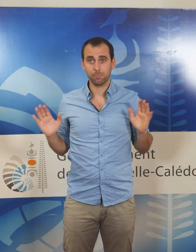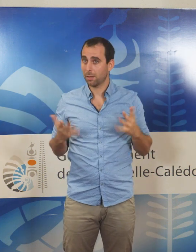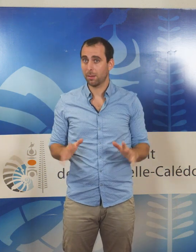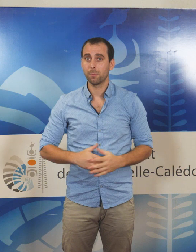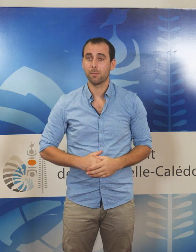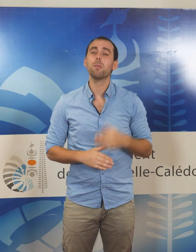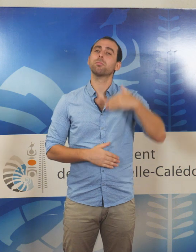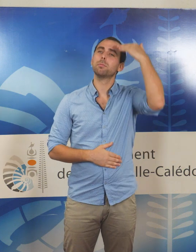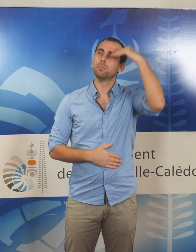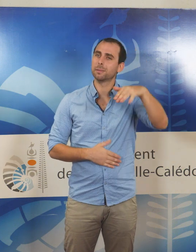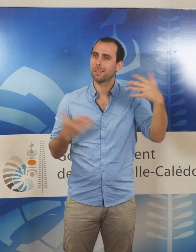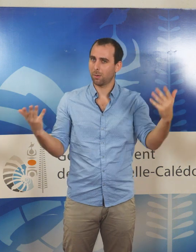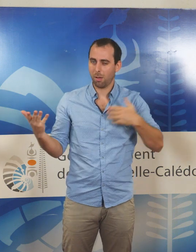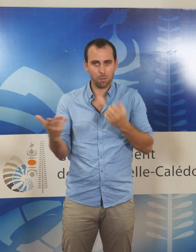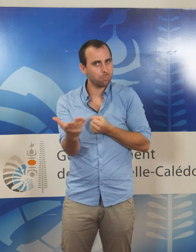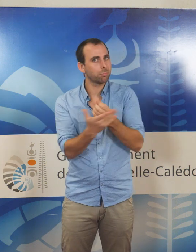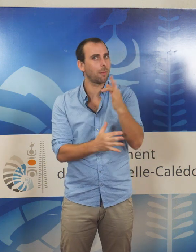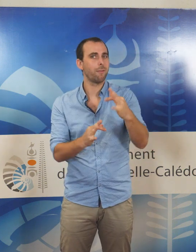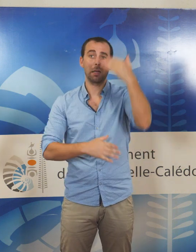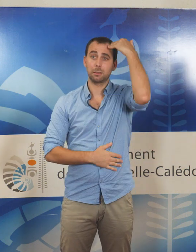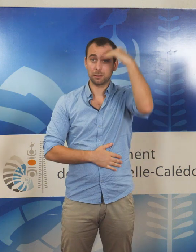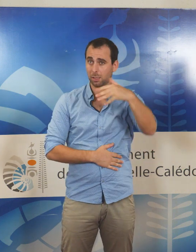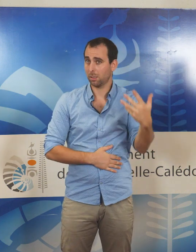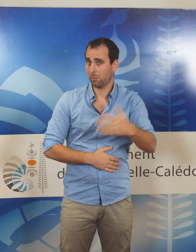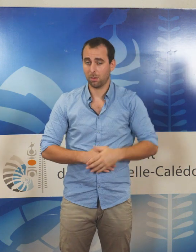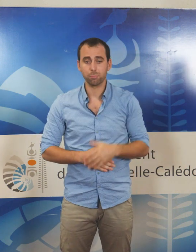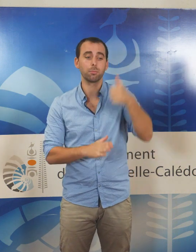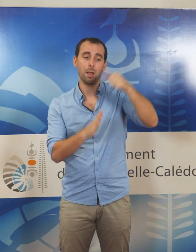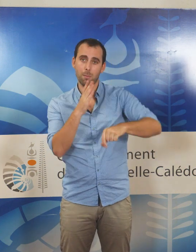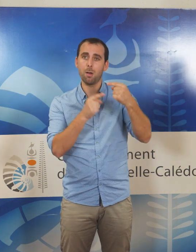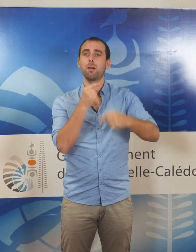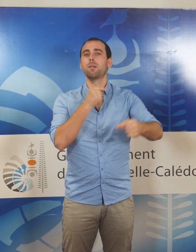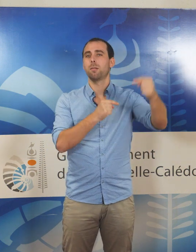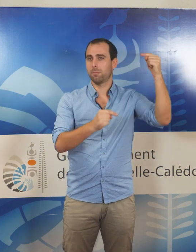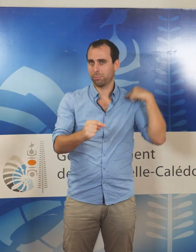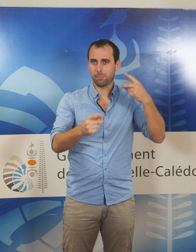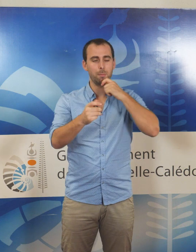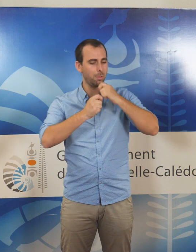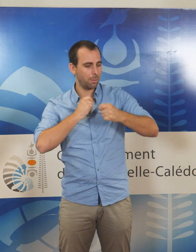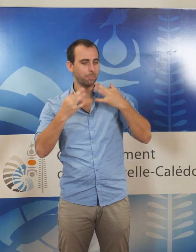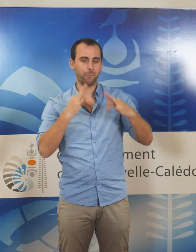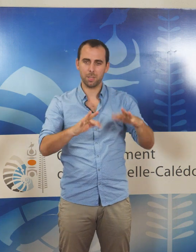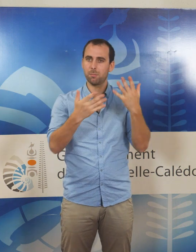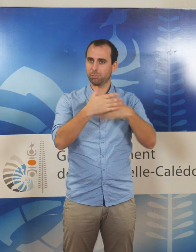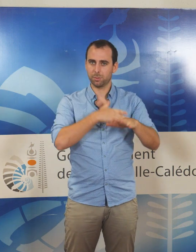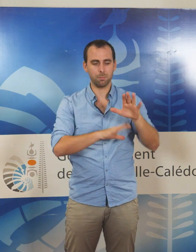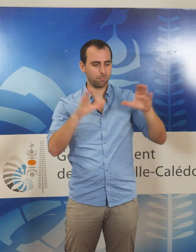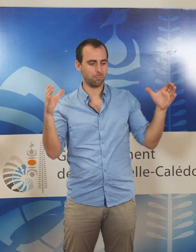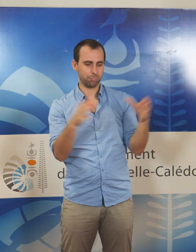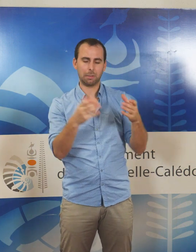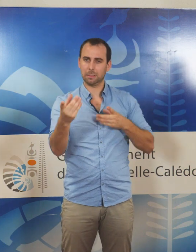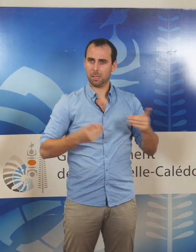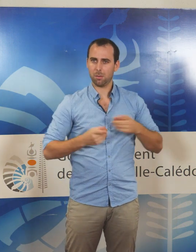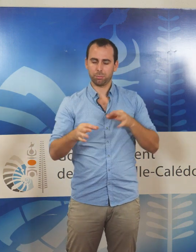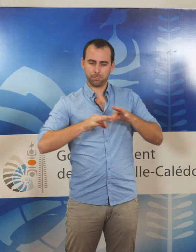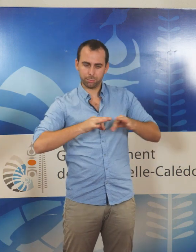je sais, et je vous dis, je communique sur ce que je sais, c'est qu'il y a un mois de ça, nous avons discuté en direction opérationnelle, en collégialité, sur